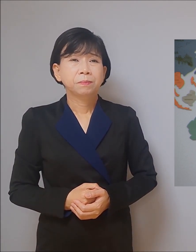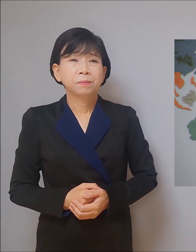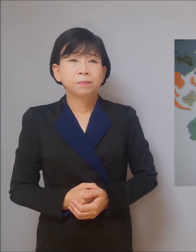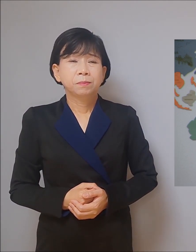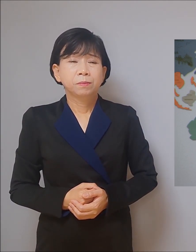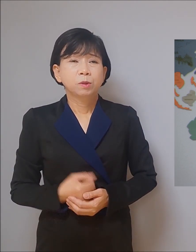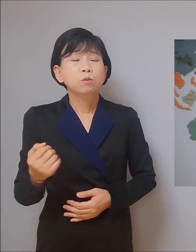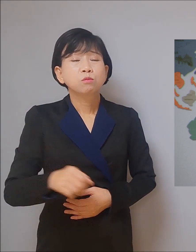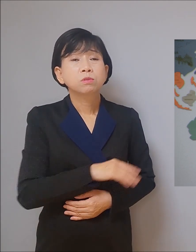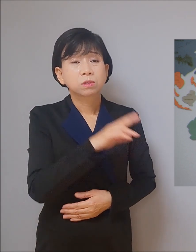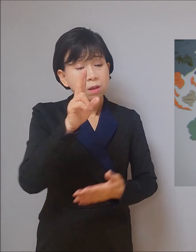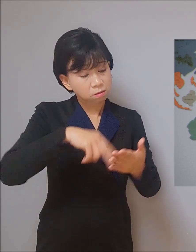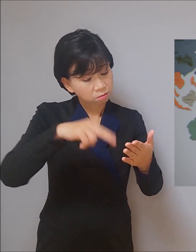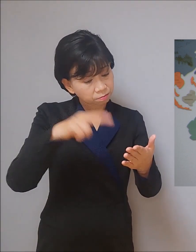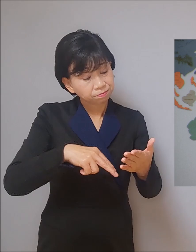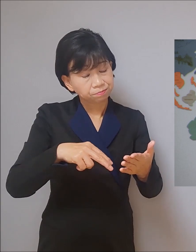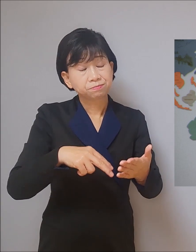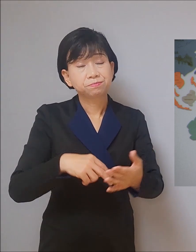봤습니다.